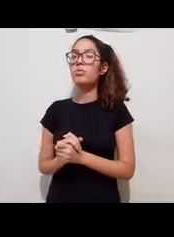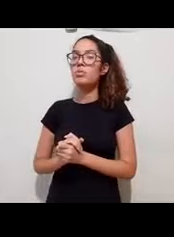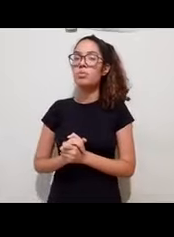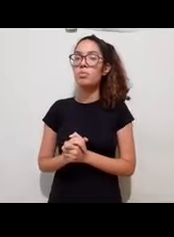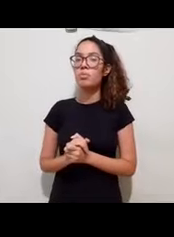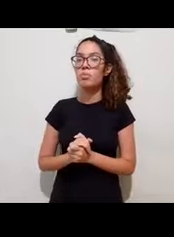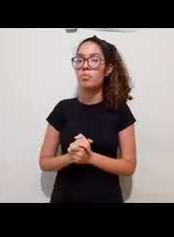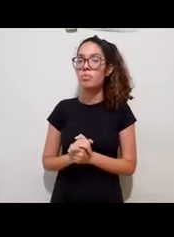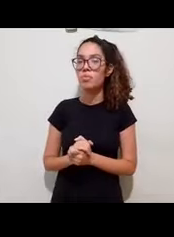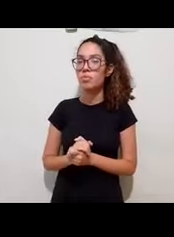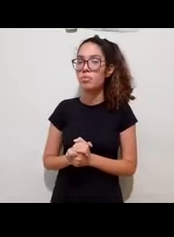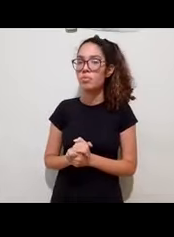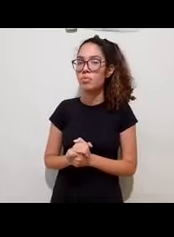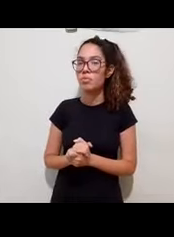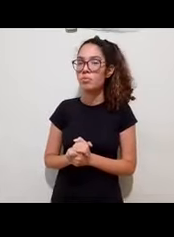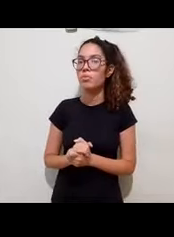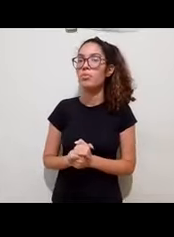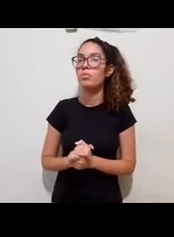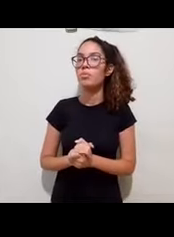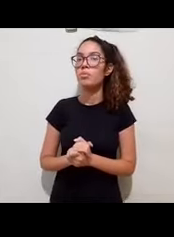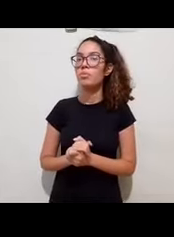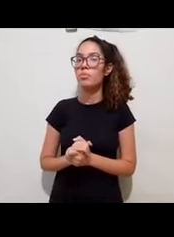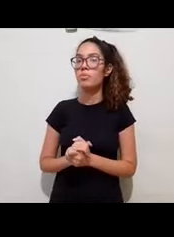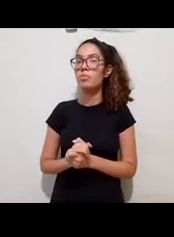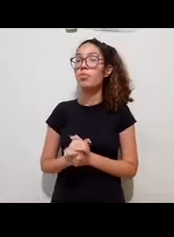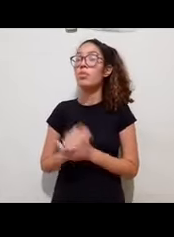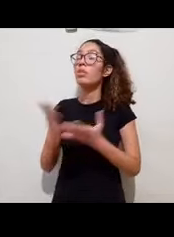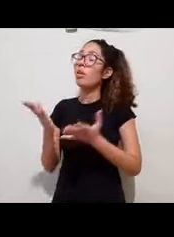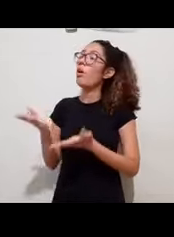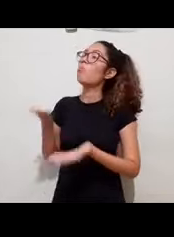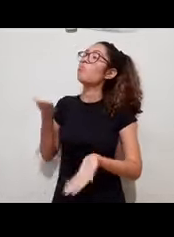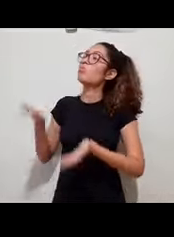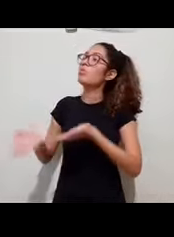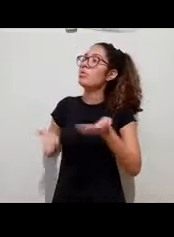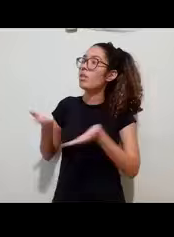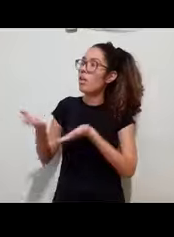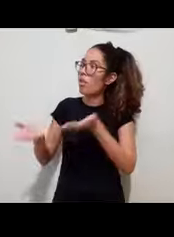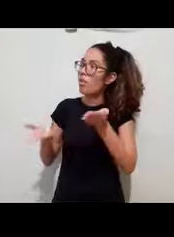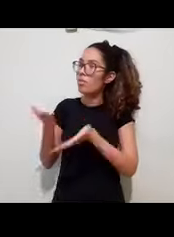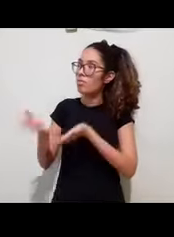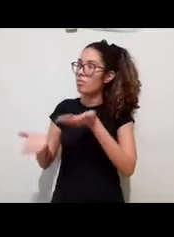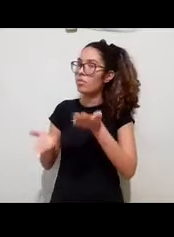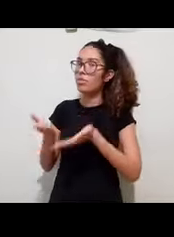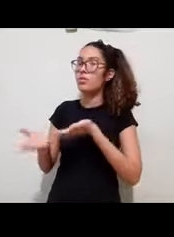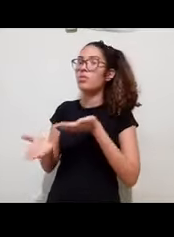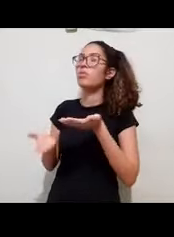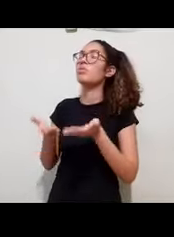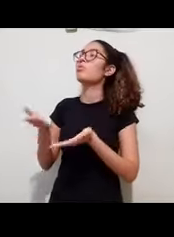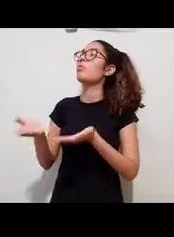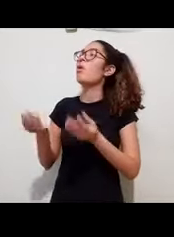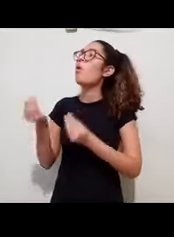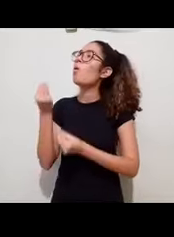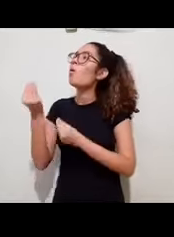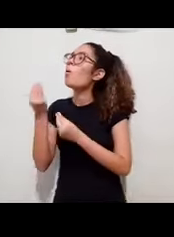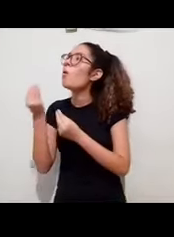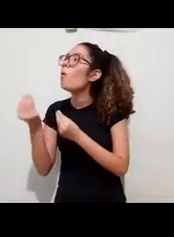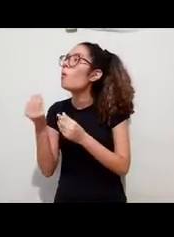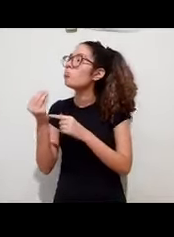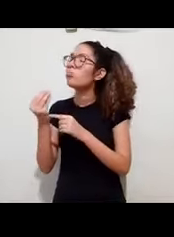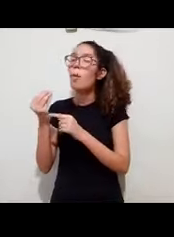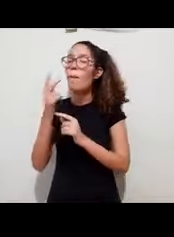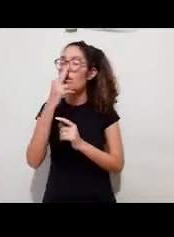isso não existe. Então, os serviços que existem, eles não conseguem dar cobertura a toda a necessidade das pessoas que